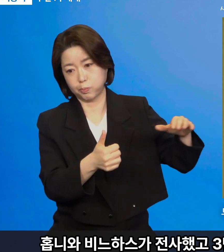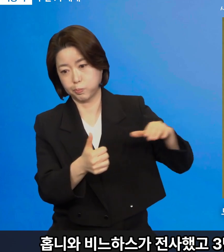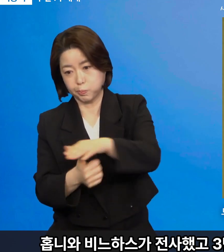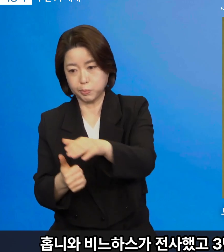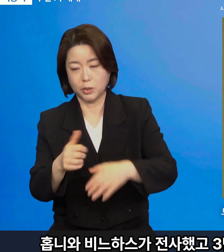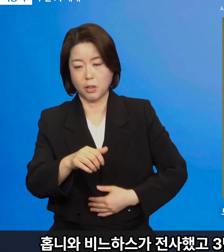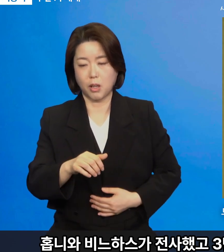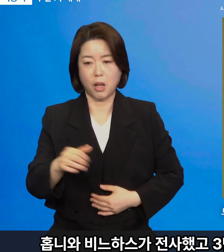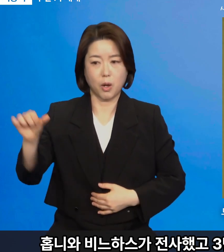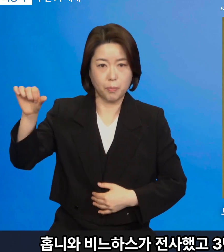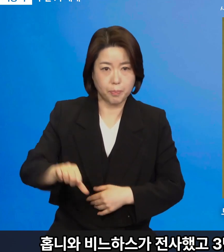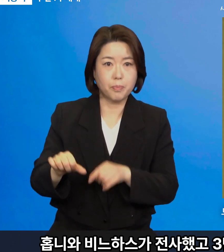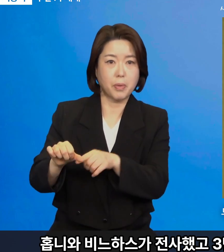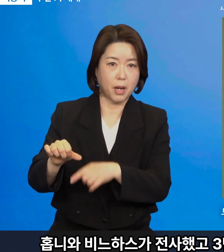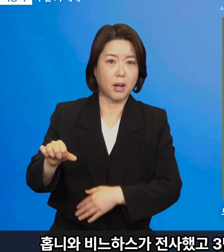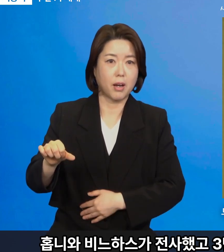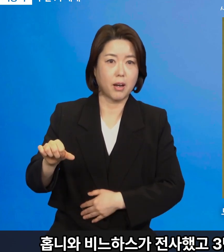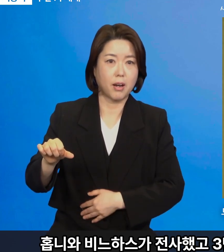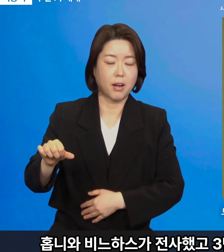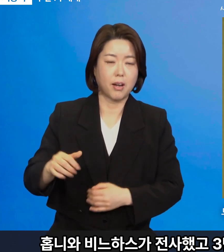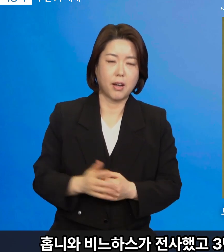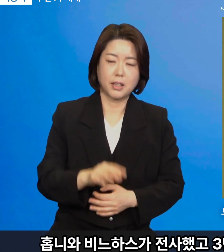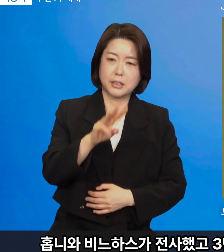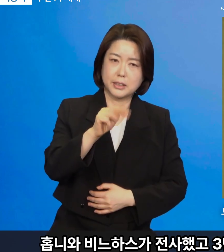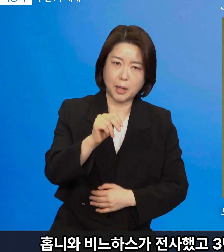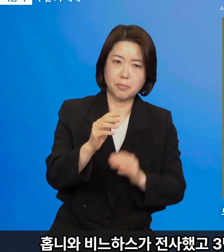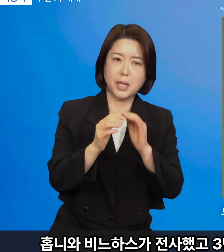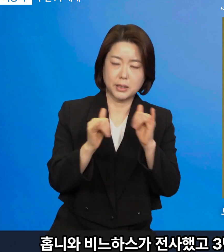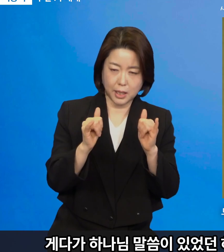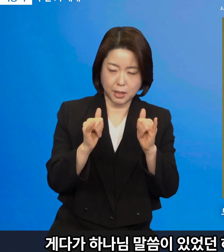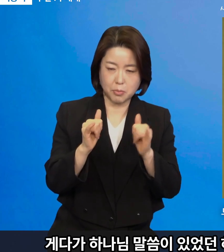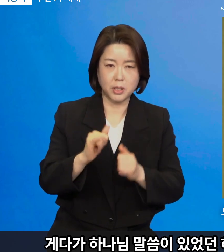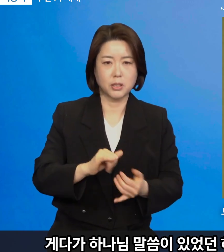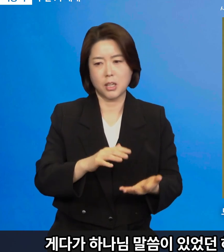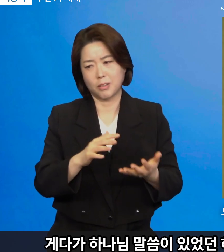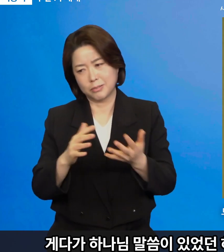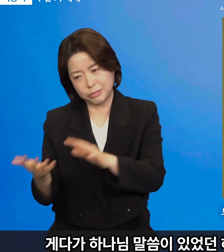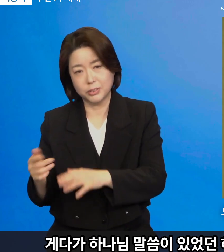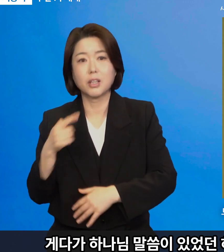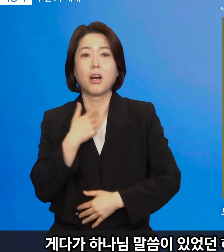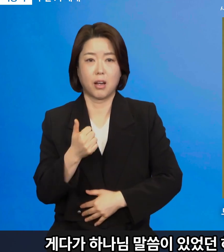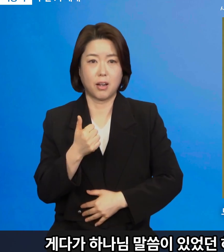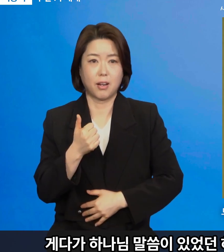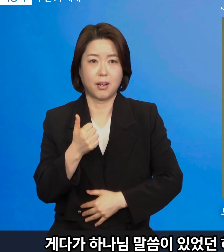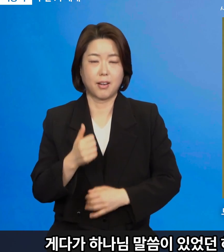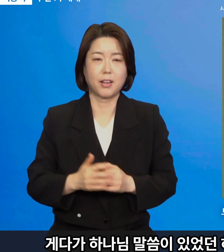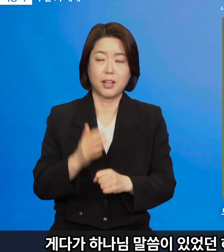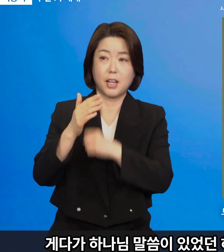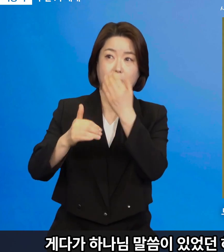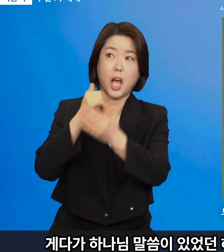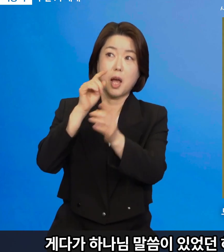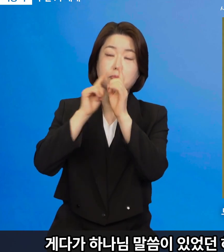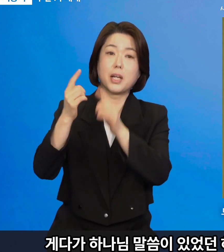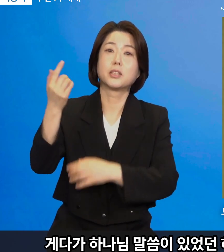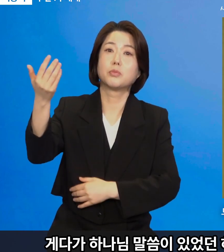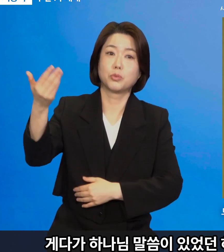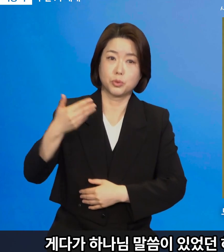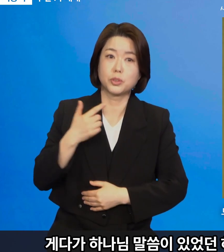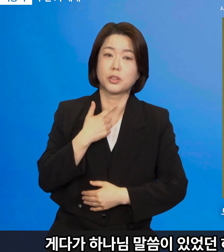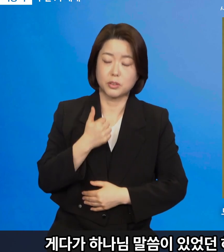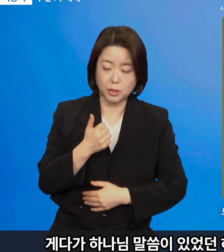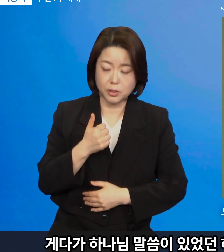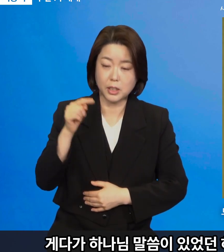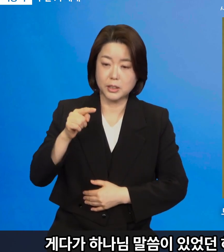비나스 전사했고 3만 명의 보병 군사가 죽었습니다. 게다가 하나님의 말씀이 있었던 하나님의